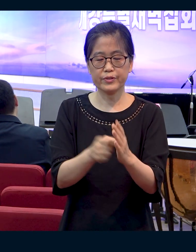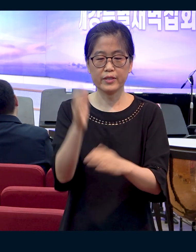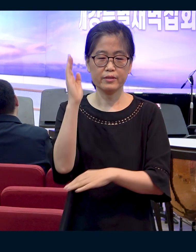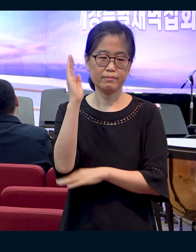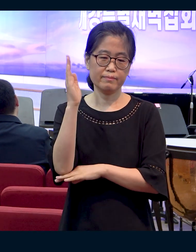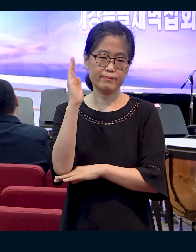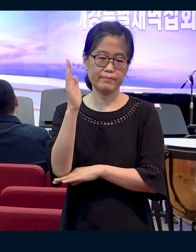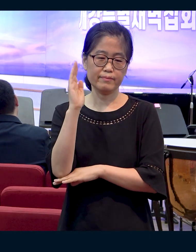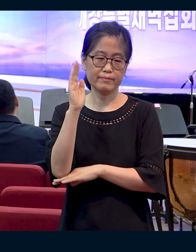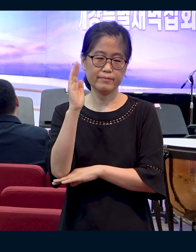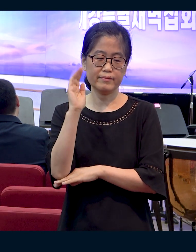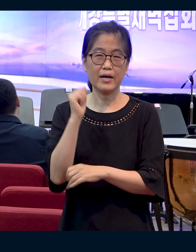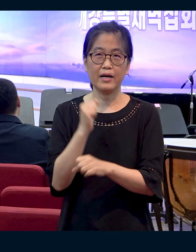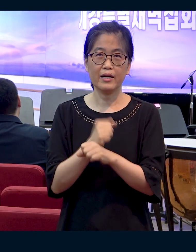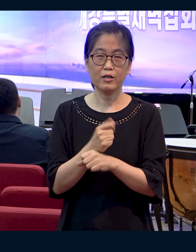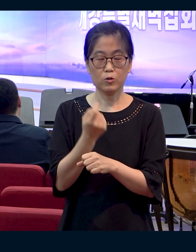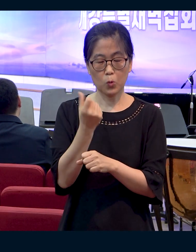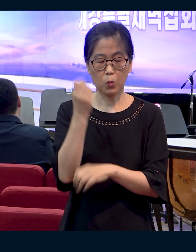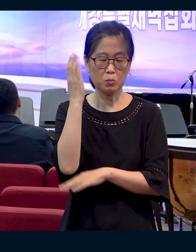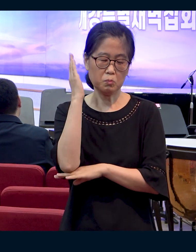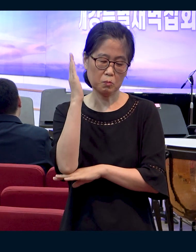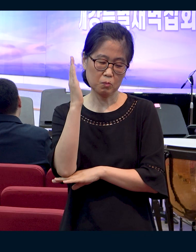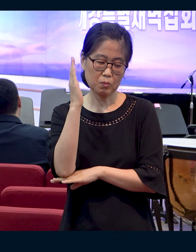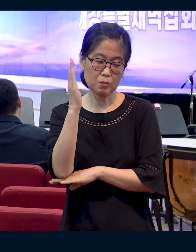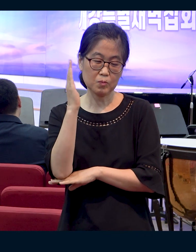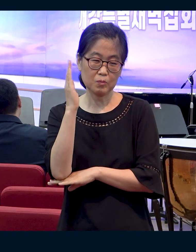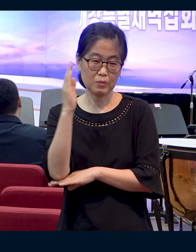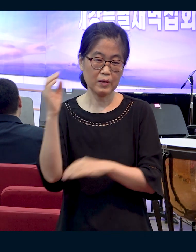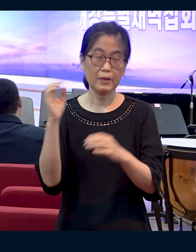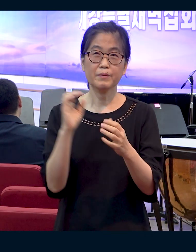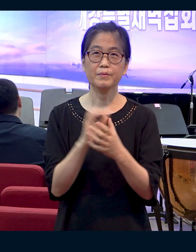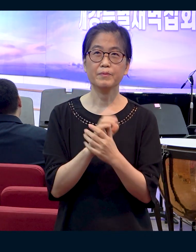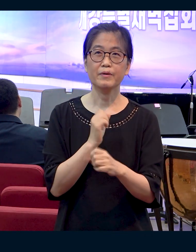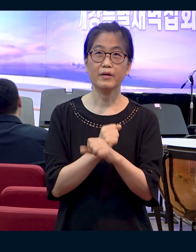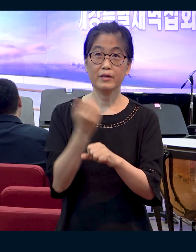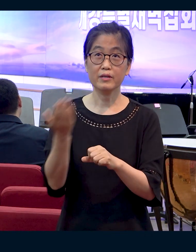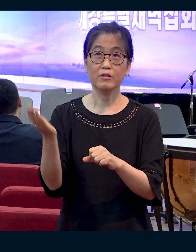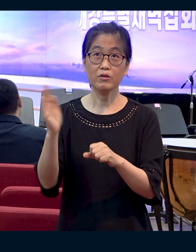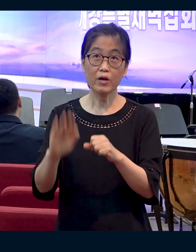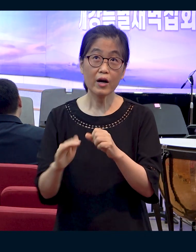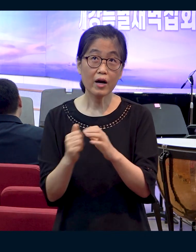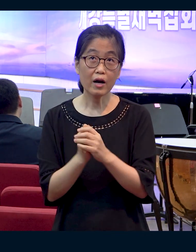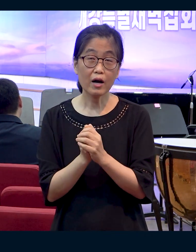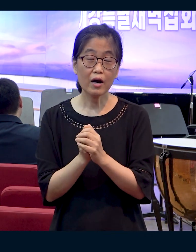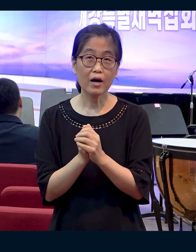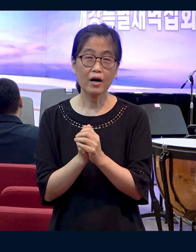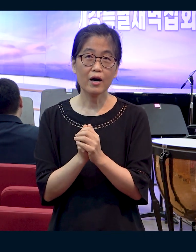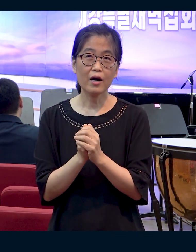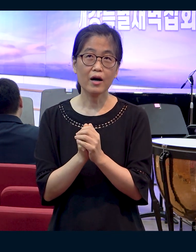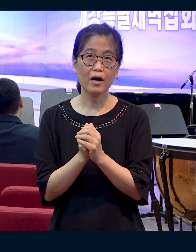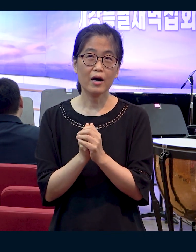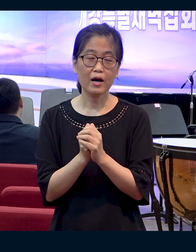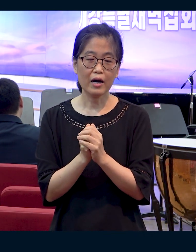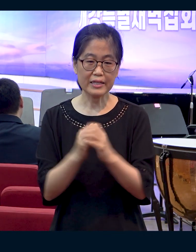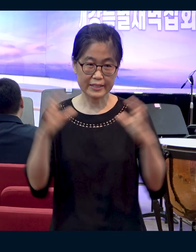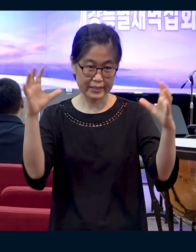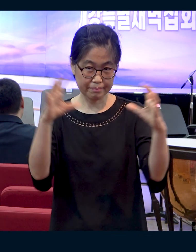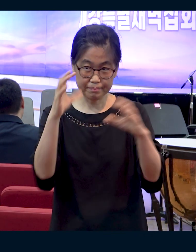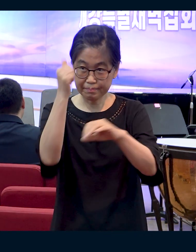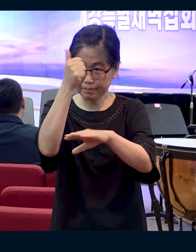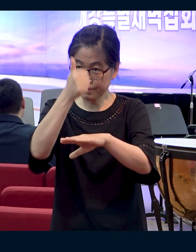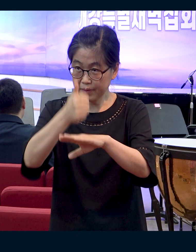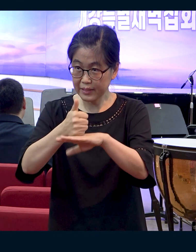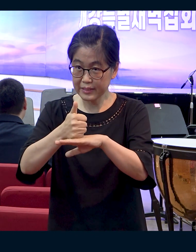막을 건 막아가면서, 그리고 자기를 지켜가면서 이렇게 잘 하시다가, 그 집회의 마지막